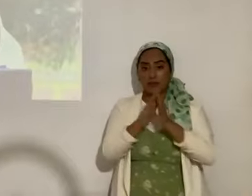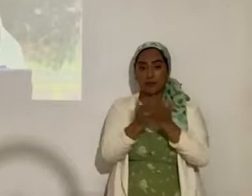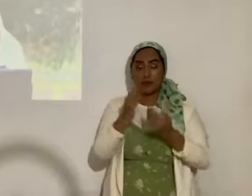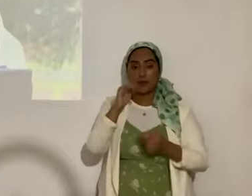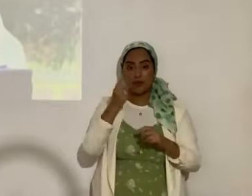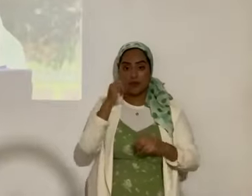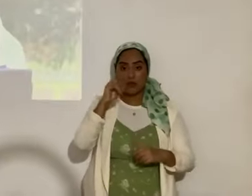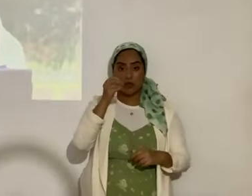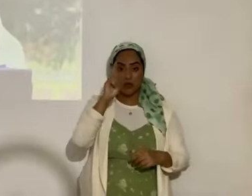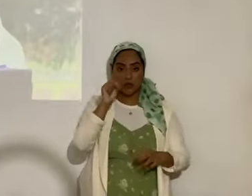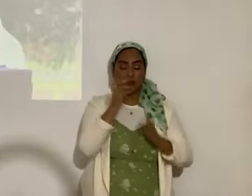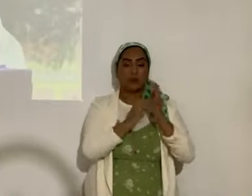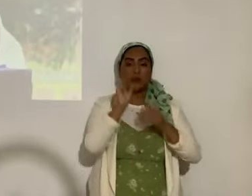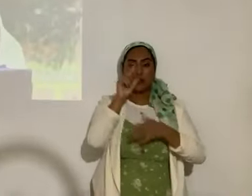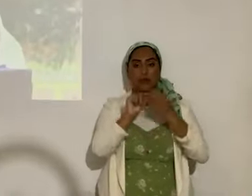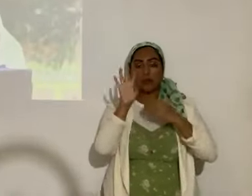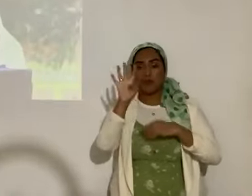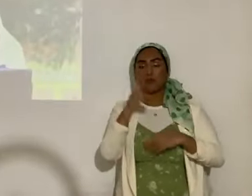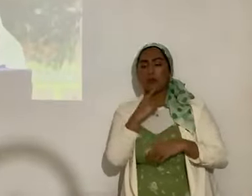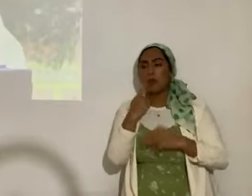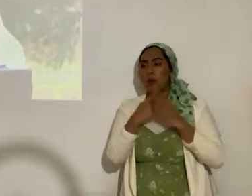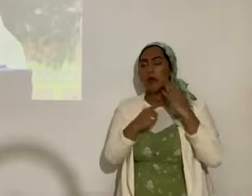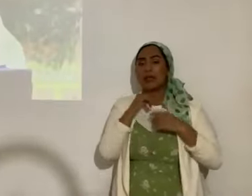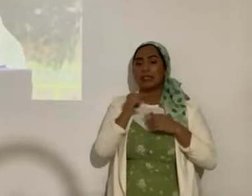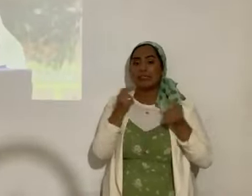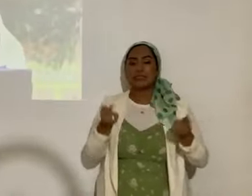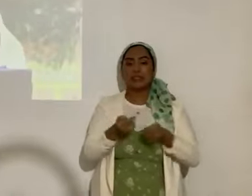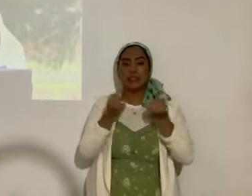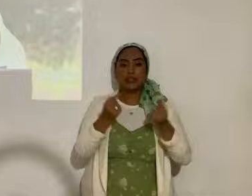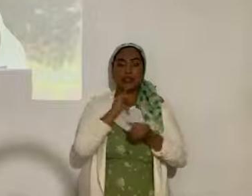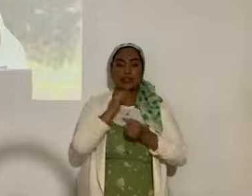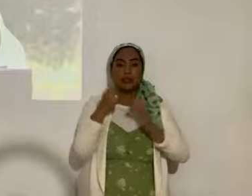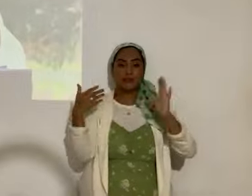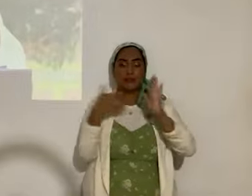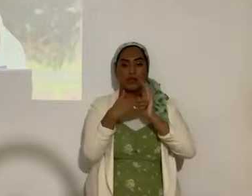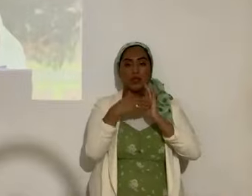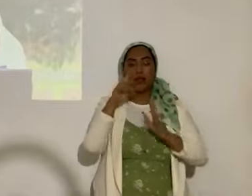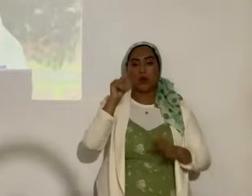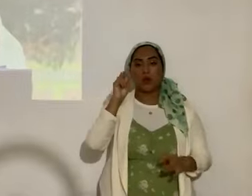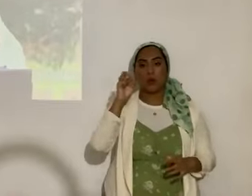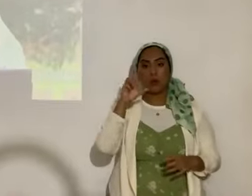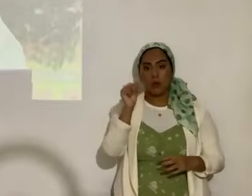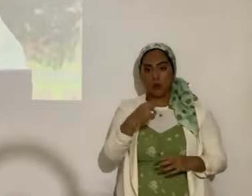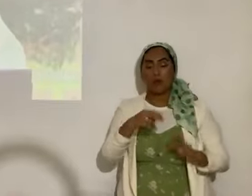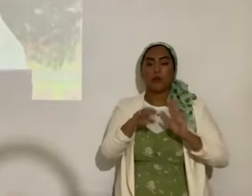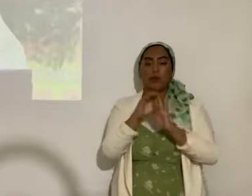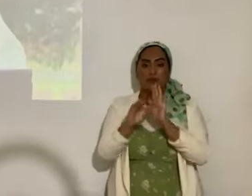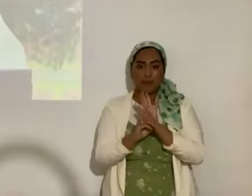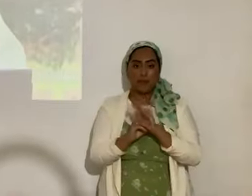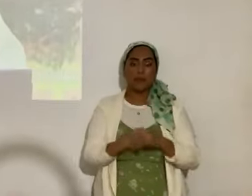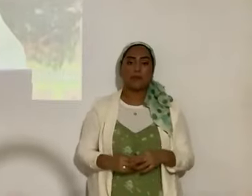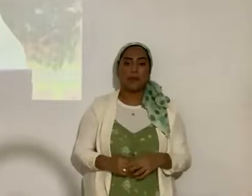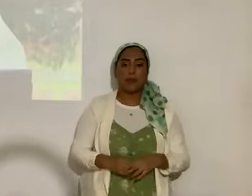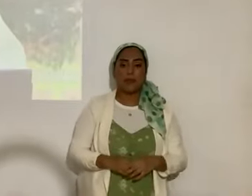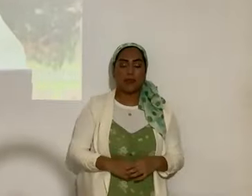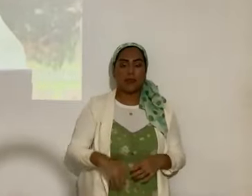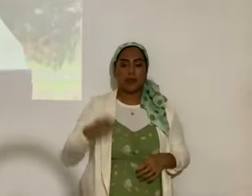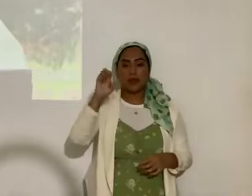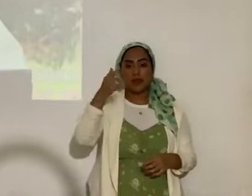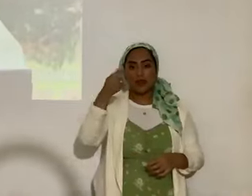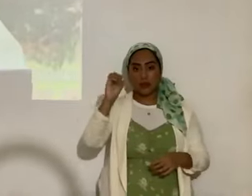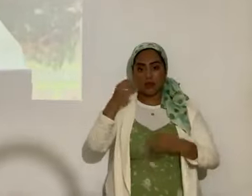carta de Juan y primera de Juan tres cuatro dice que es el pecado el pecado es la infracción a la torá a los mandamientos el